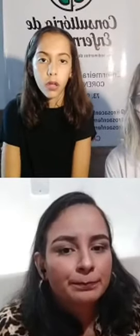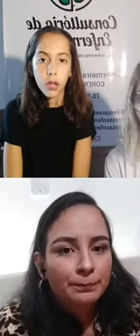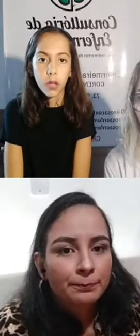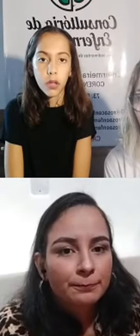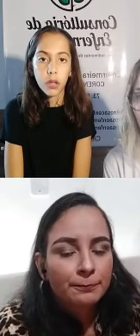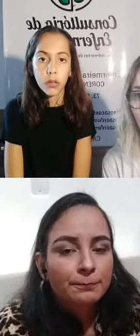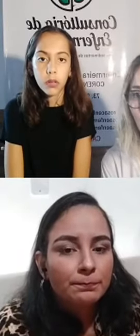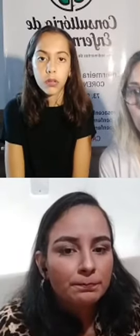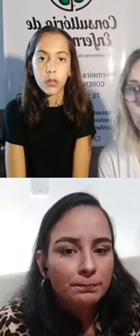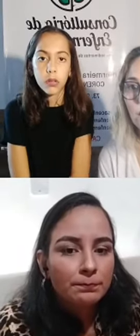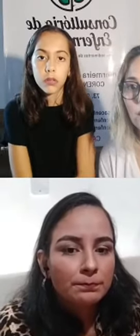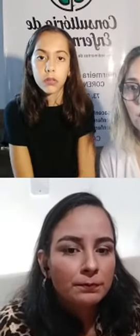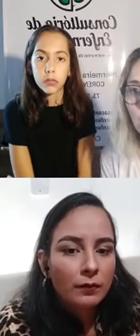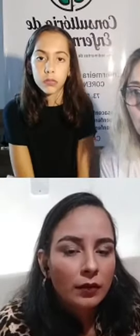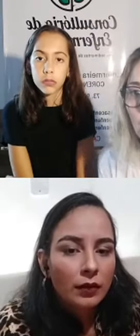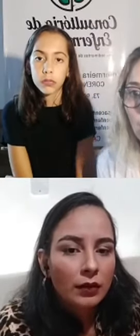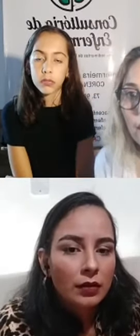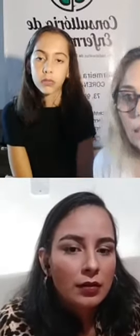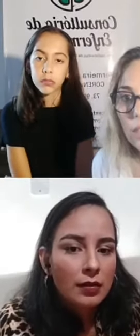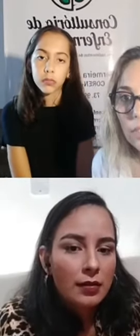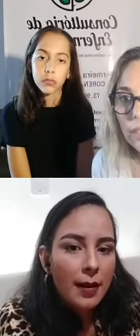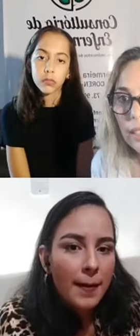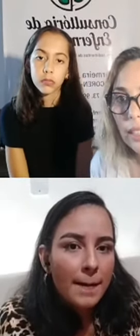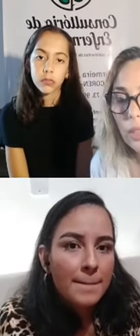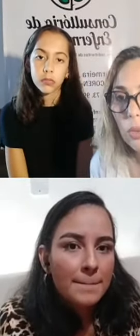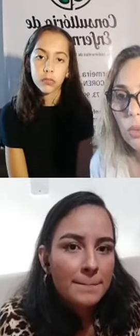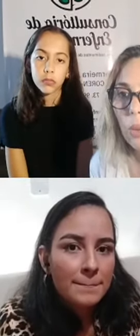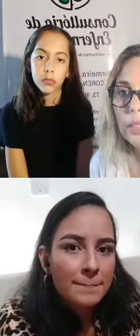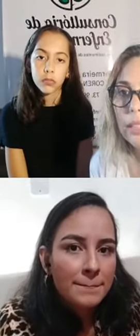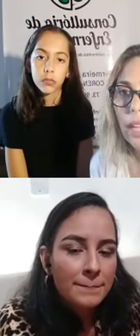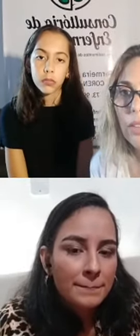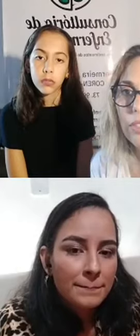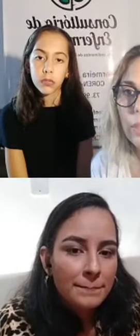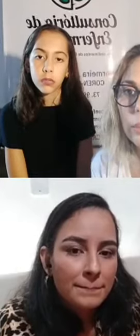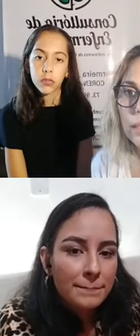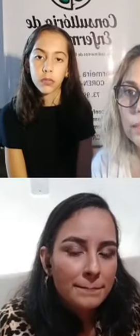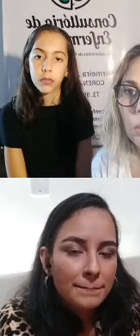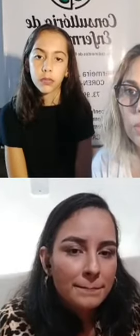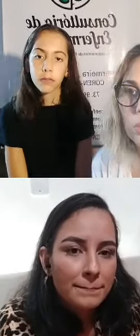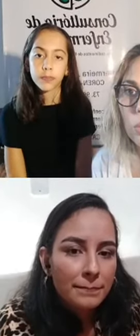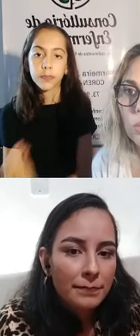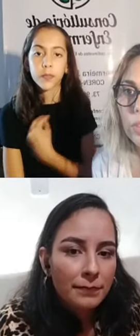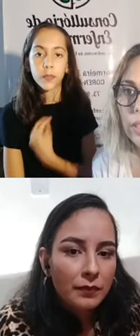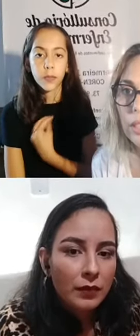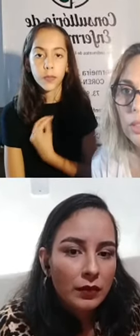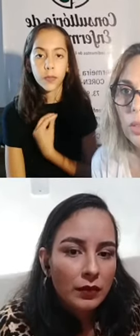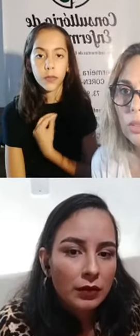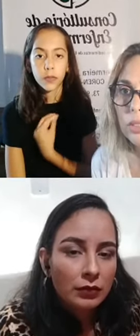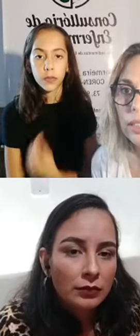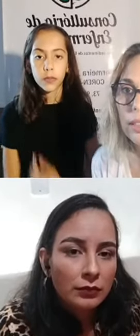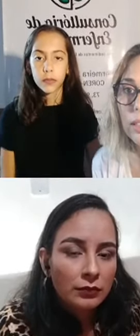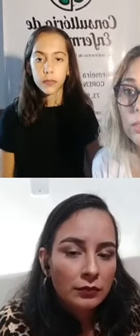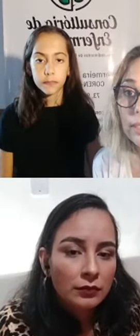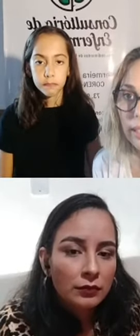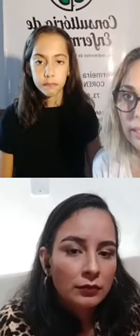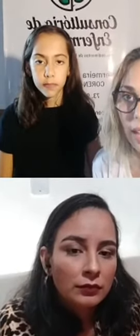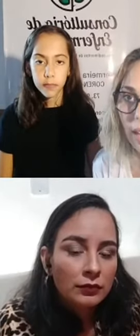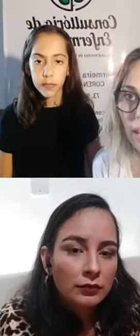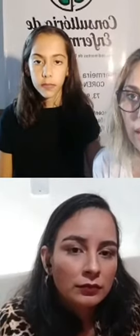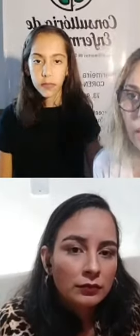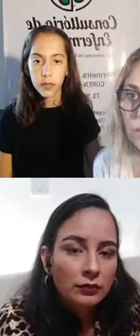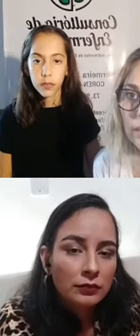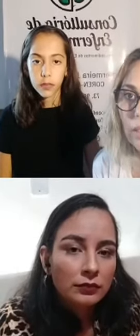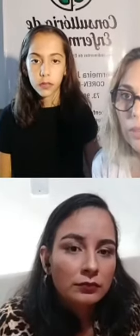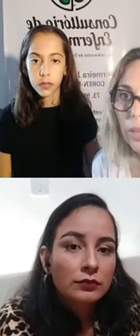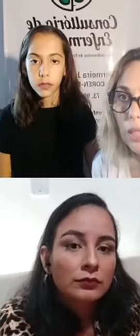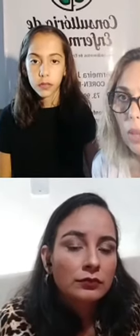Acabou, exatamente. Deixa eu ver se aqui é um comentário. Vivemos esse momento novo aí, todos tentando acertar.